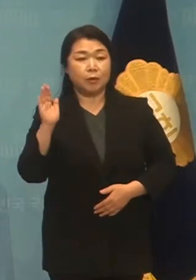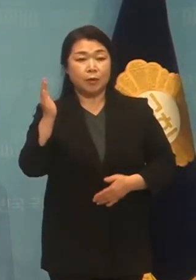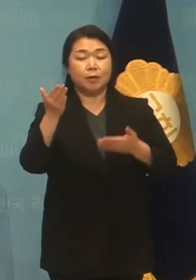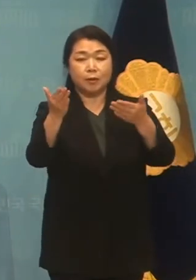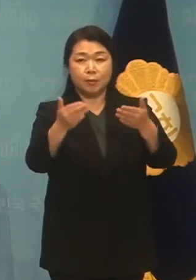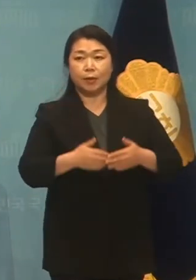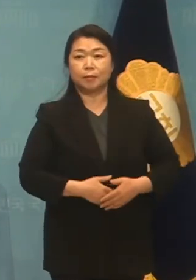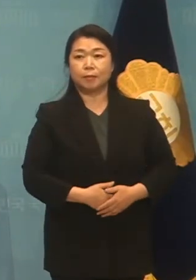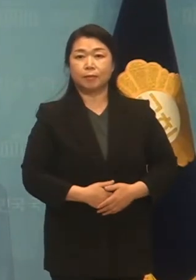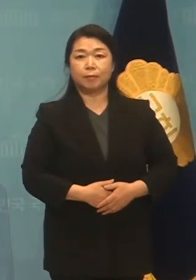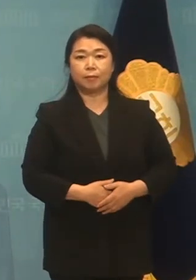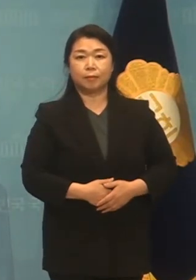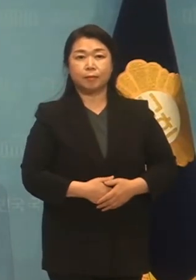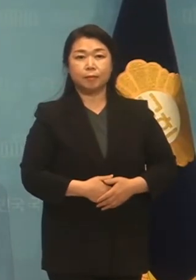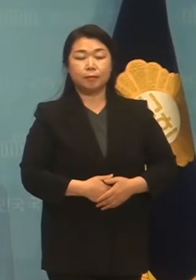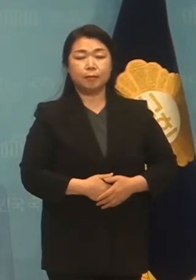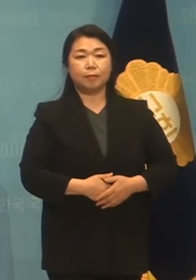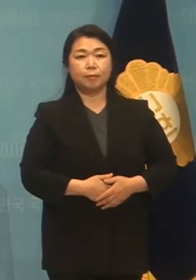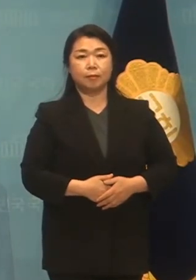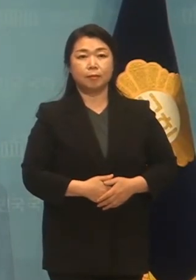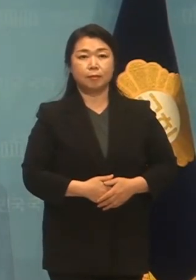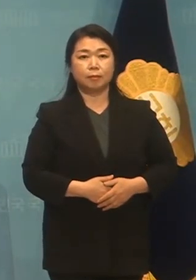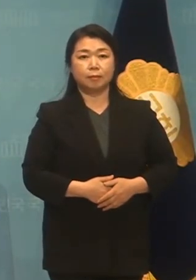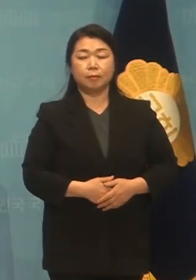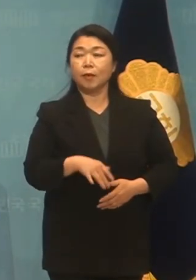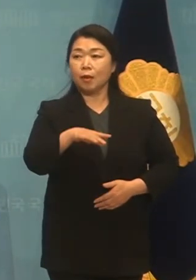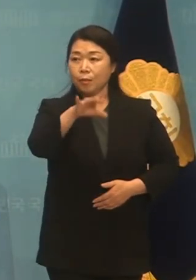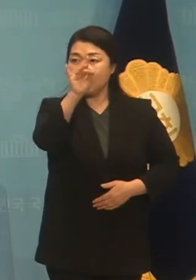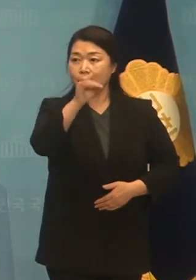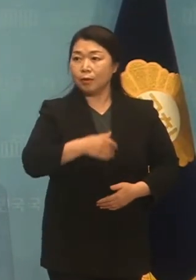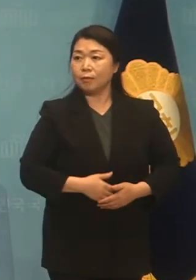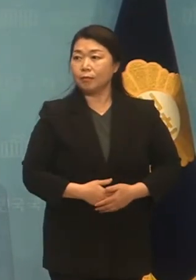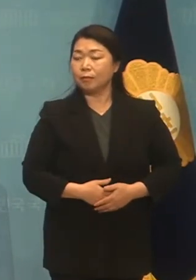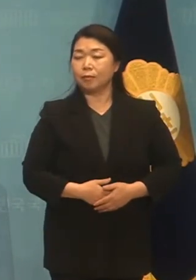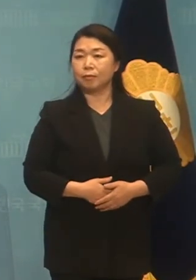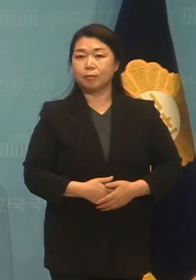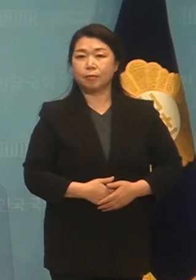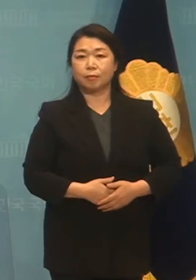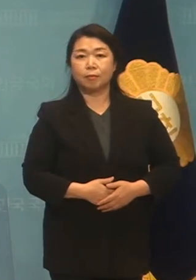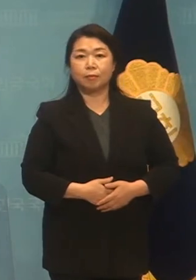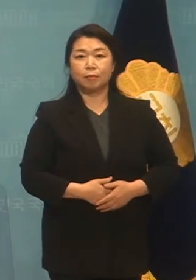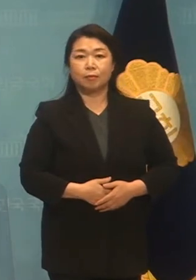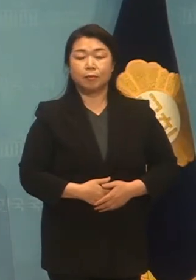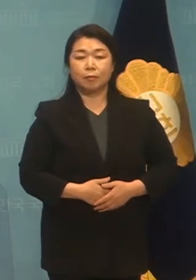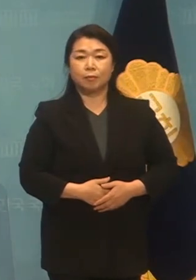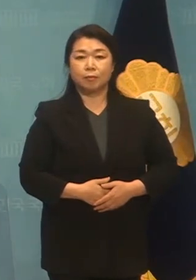여기서 의견들을 제시하도록 하겠습니다. 자, 먼저